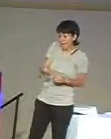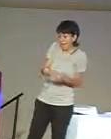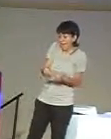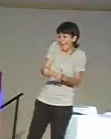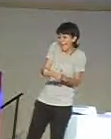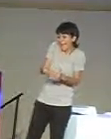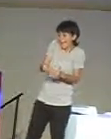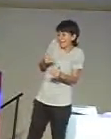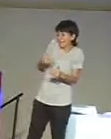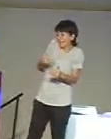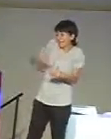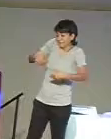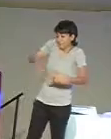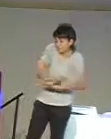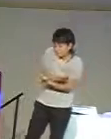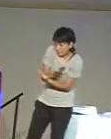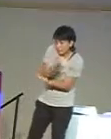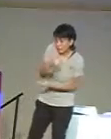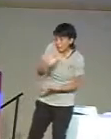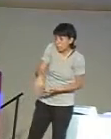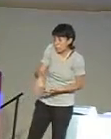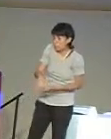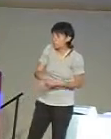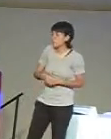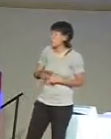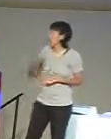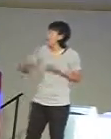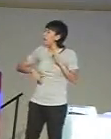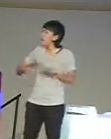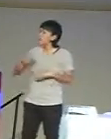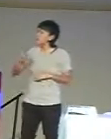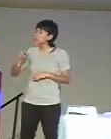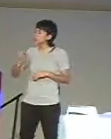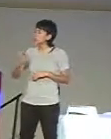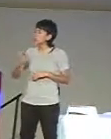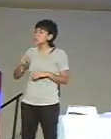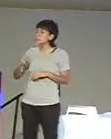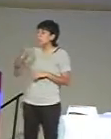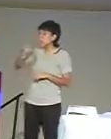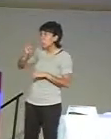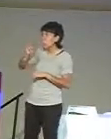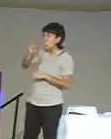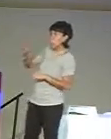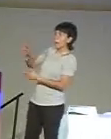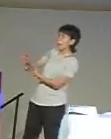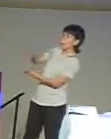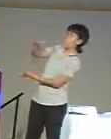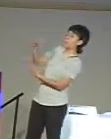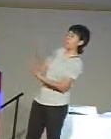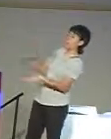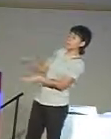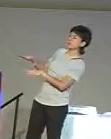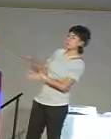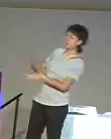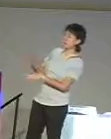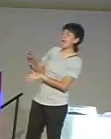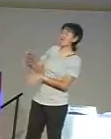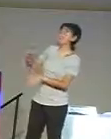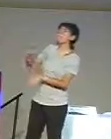tan importante como lo podemos observar en los niños menores de 5 años, por